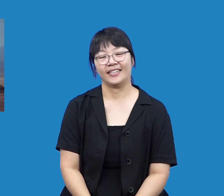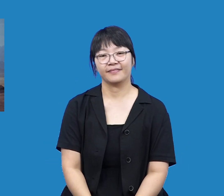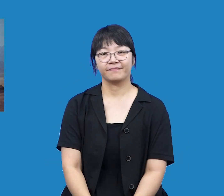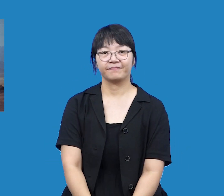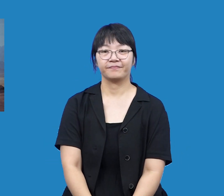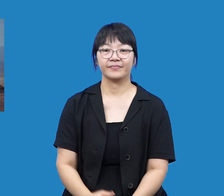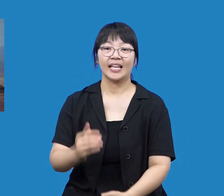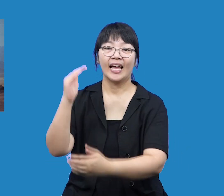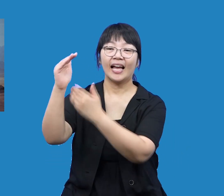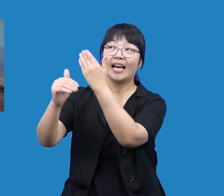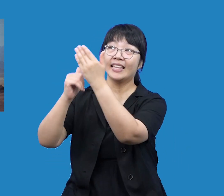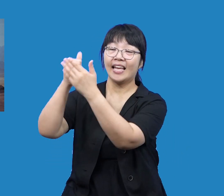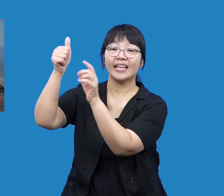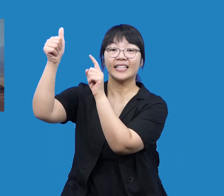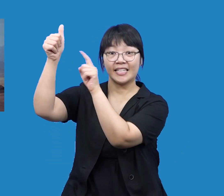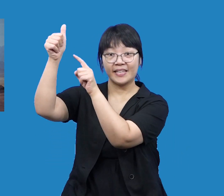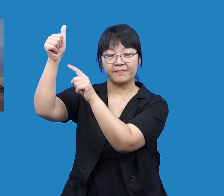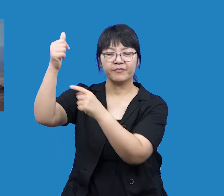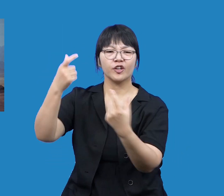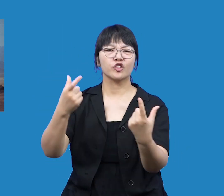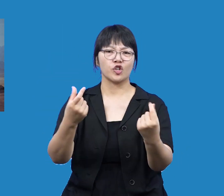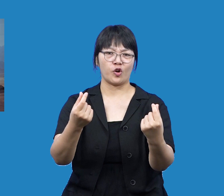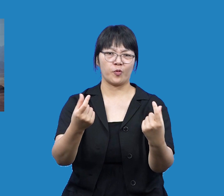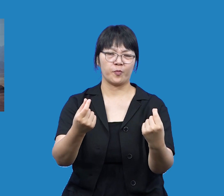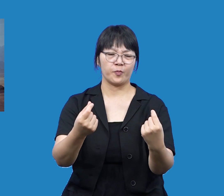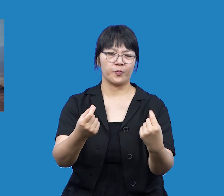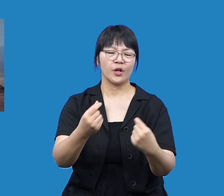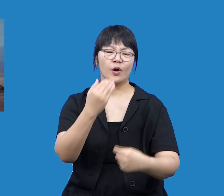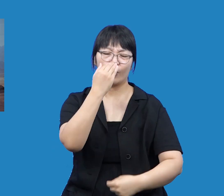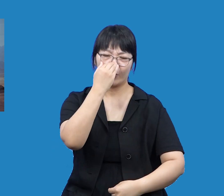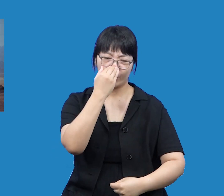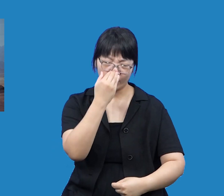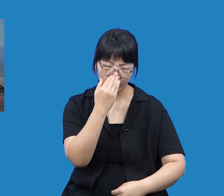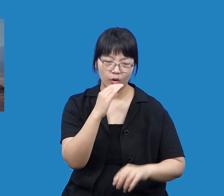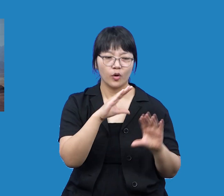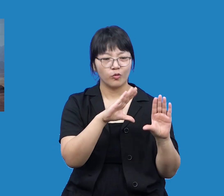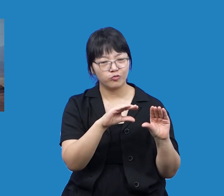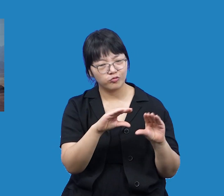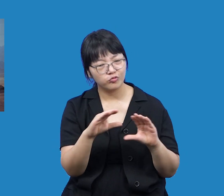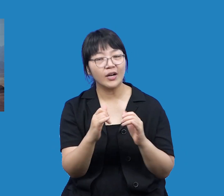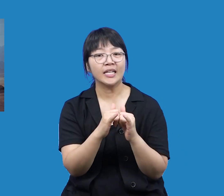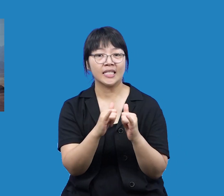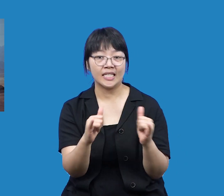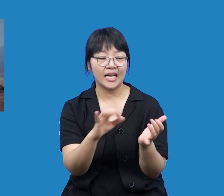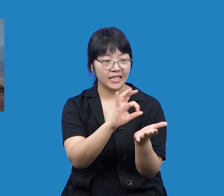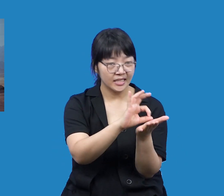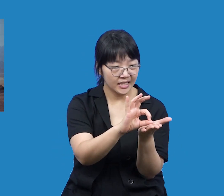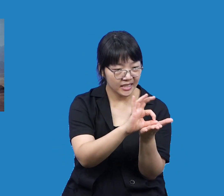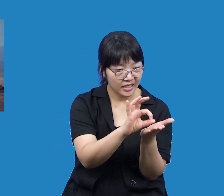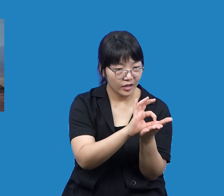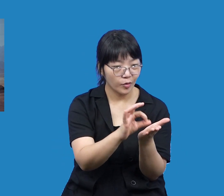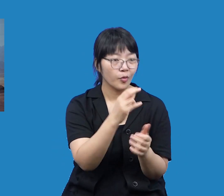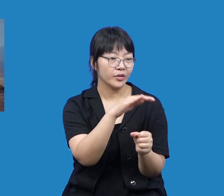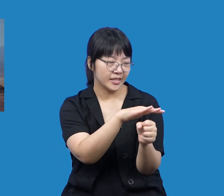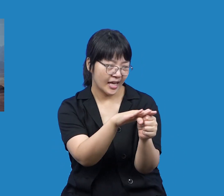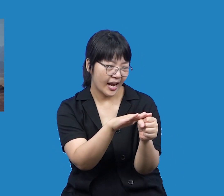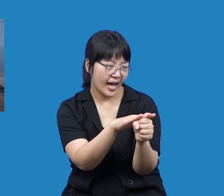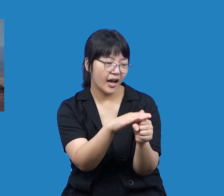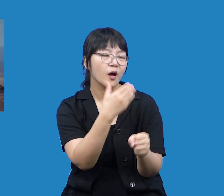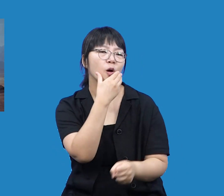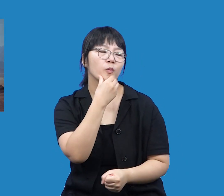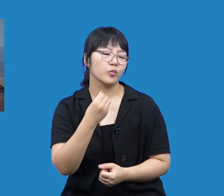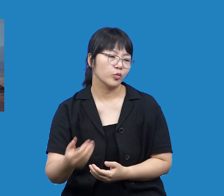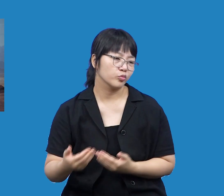하나님이 이렇게 온유한 사람들을 복 주시고 사용하시는 것, 그것이 사실이라면 사랑하는 여러분,